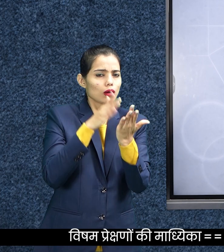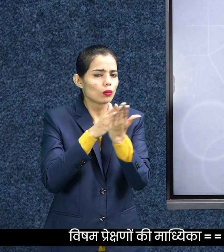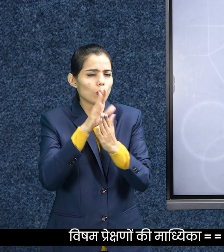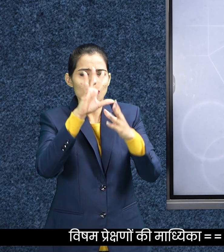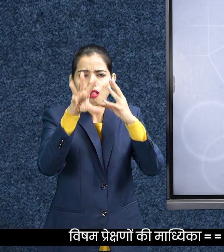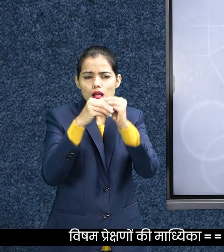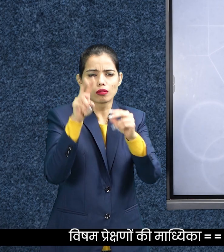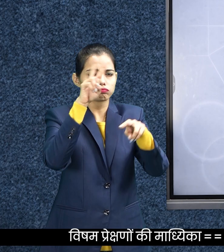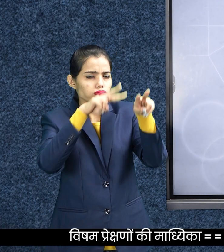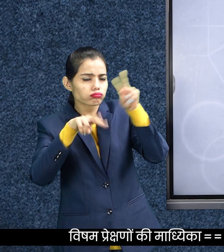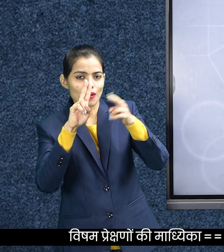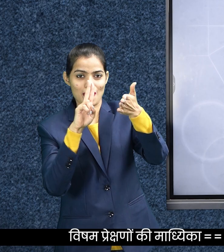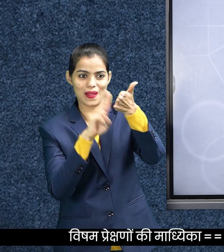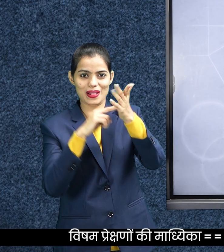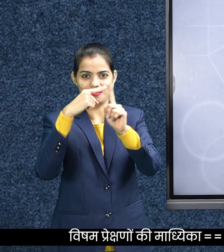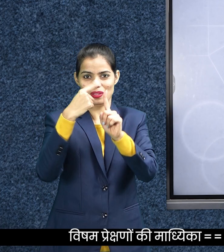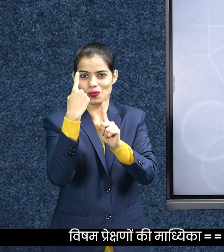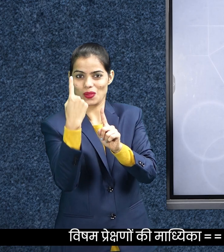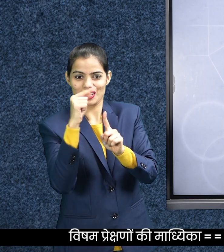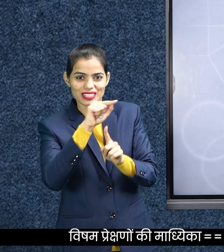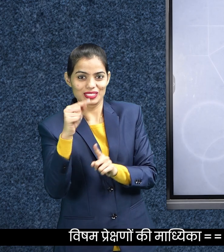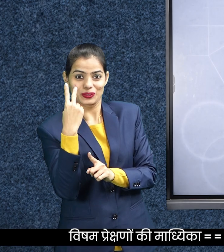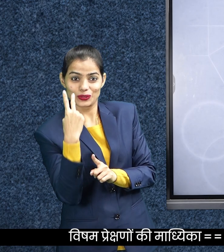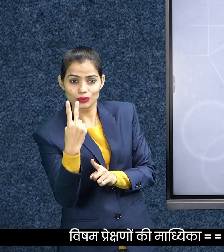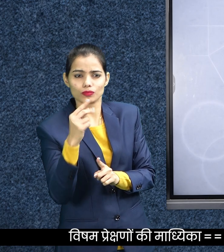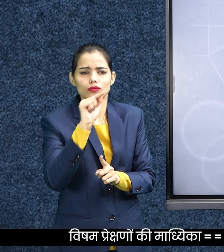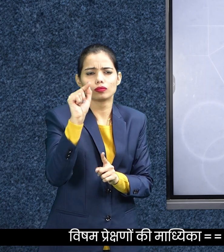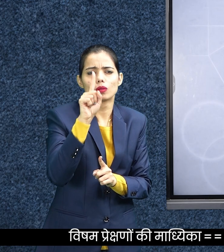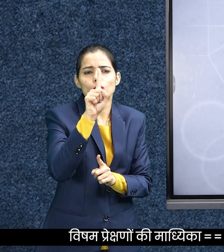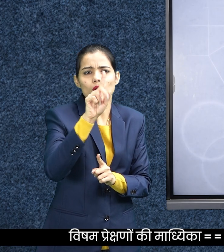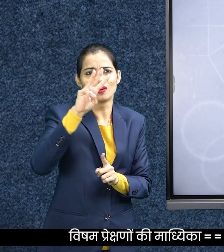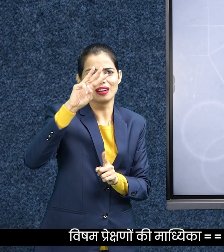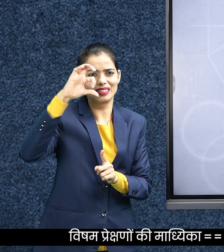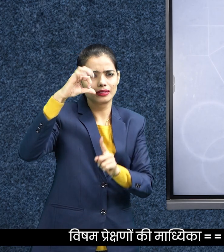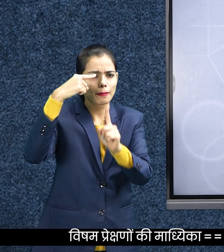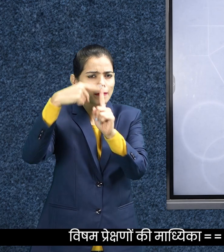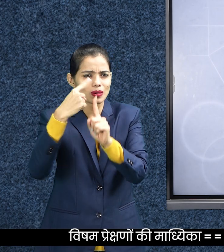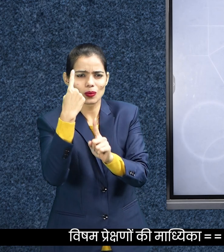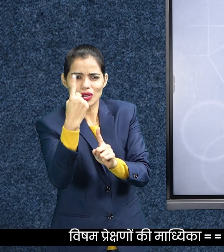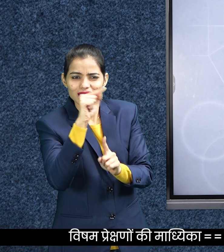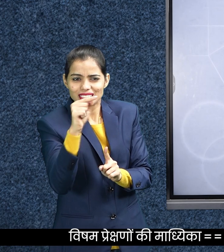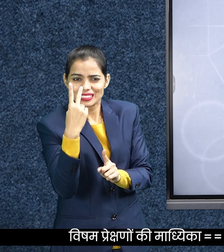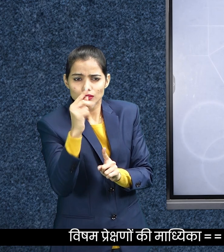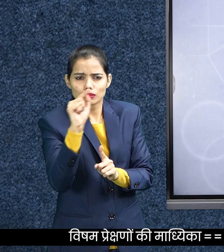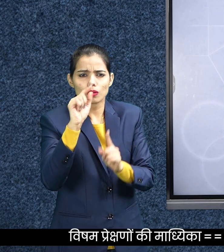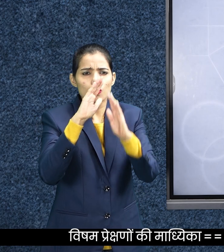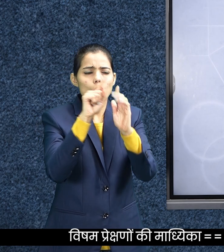विषम प्रेक्षकों की माध्यिका = n+1/2 the square root of th